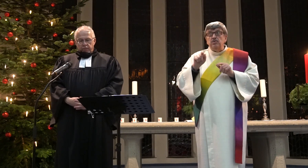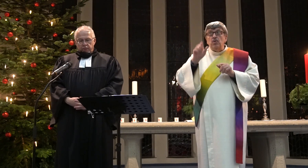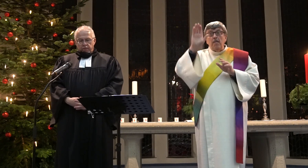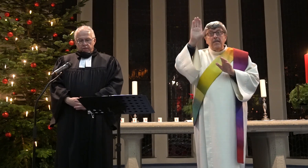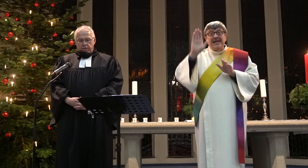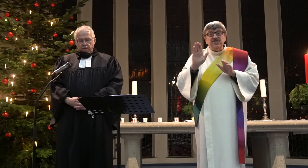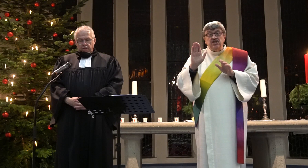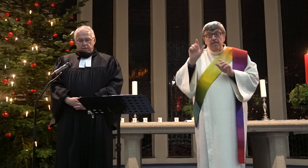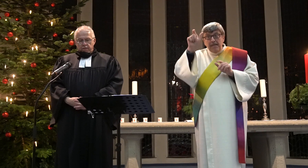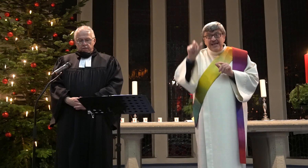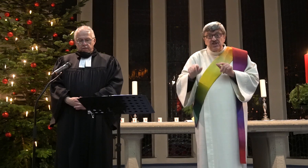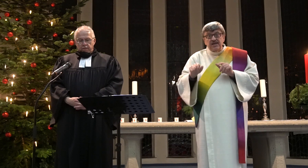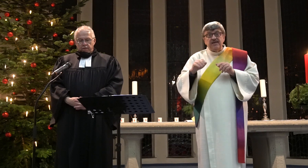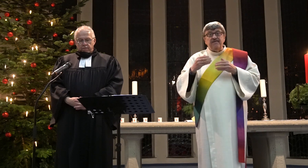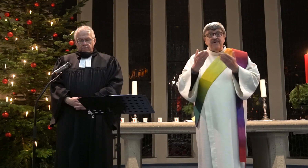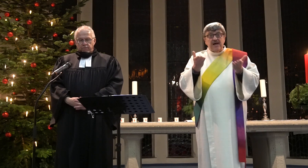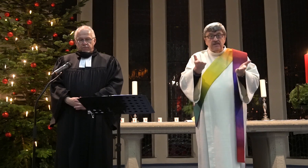Menschlichwerden,